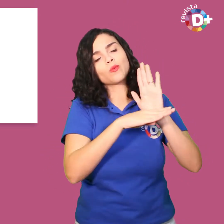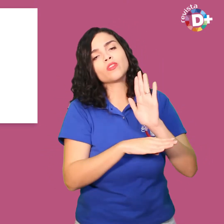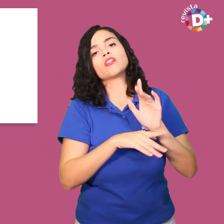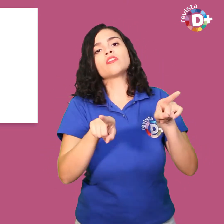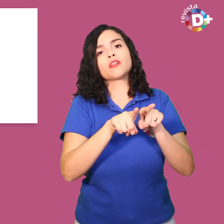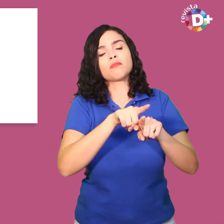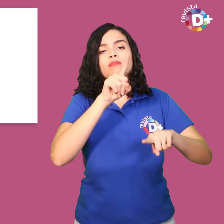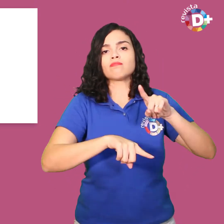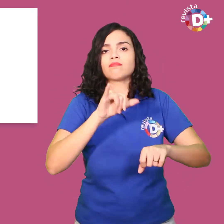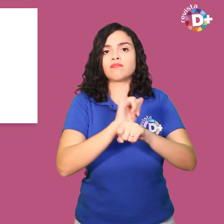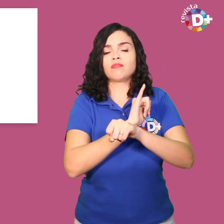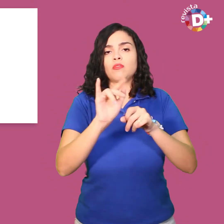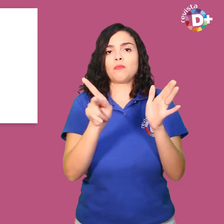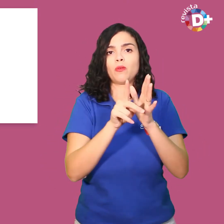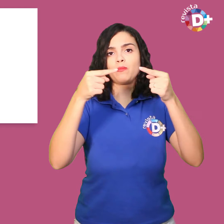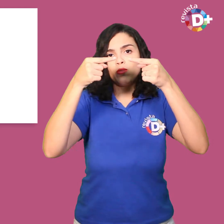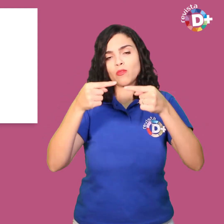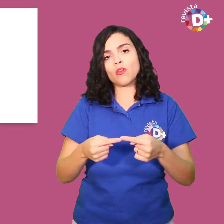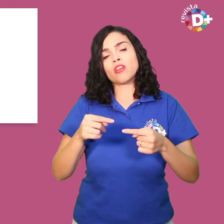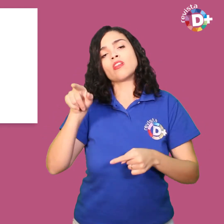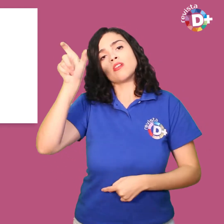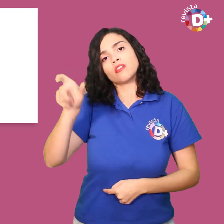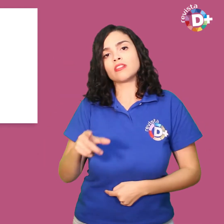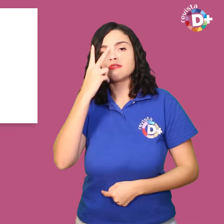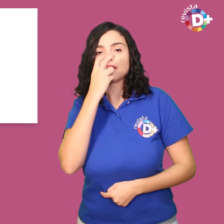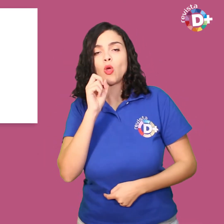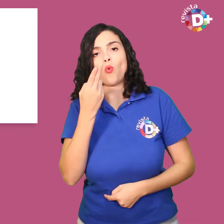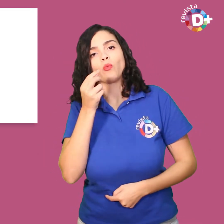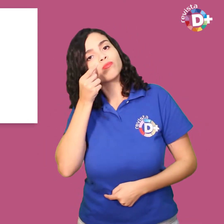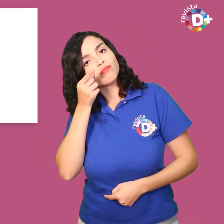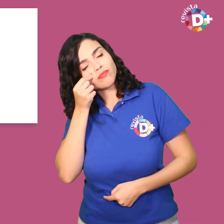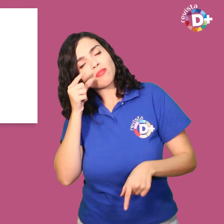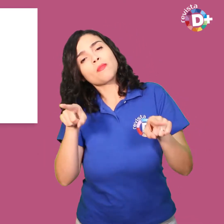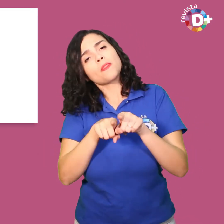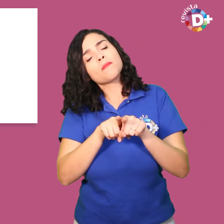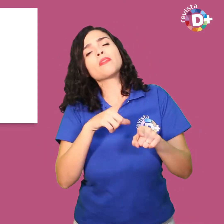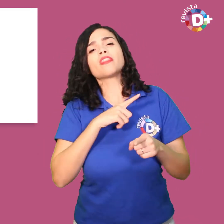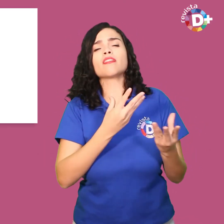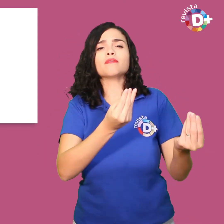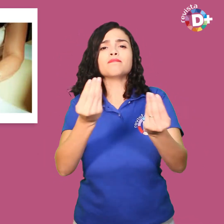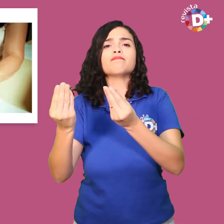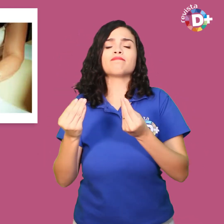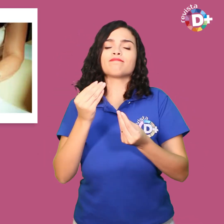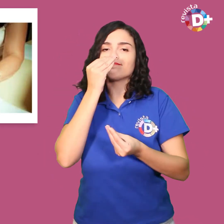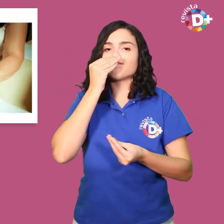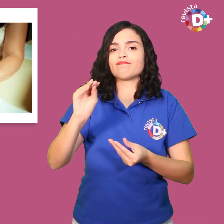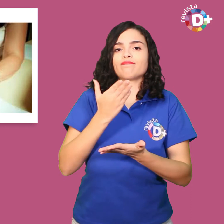ferramentas adequadas às necessidades, devido à cegueira ou baixa visão. e ainda encontra-se muitos mecanismos de exclusão dentro